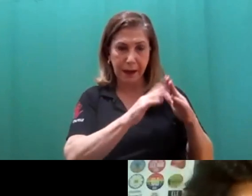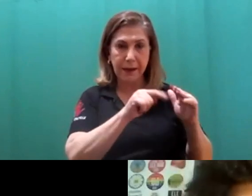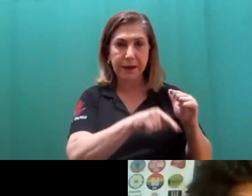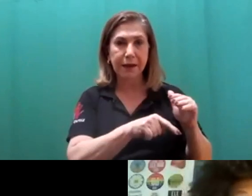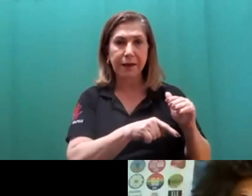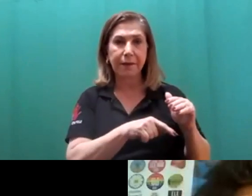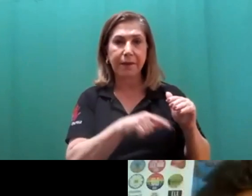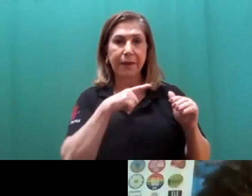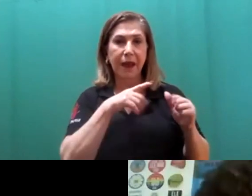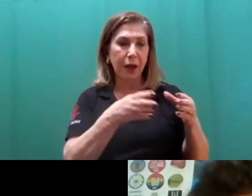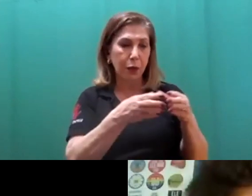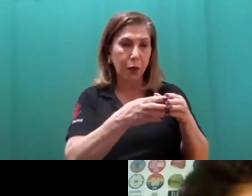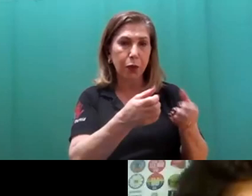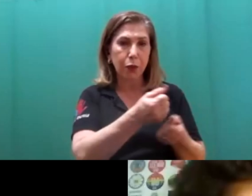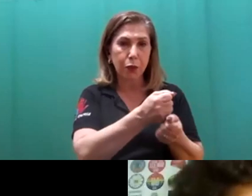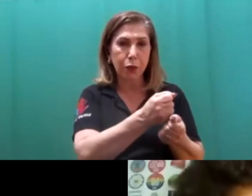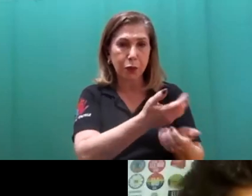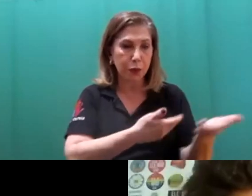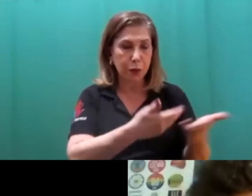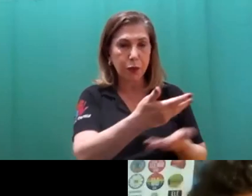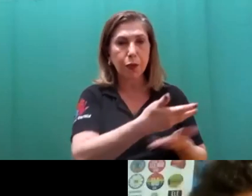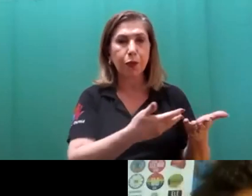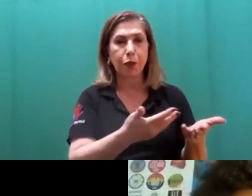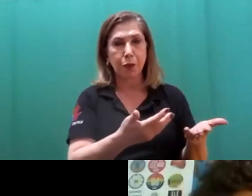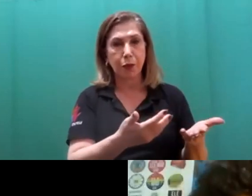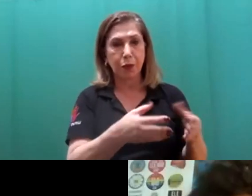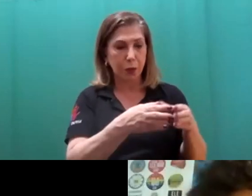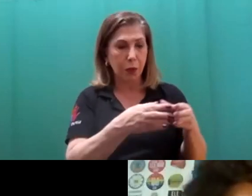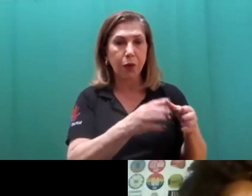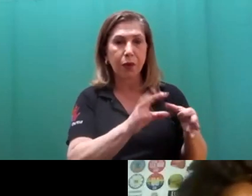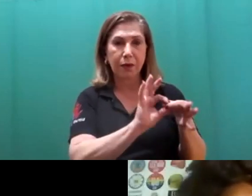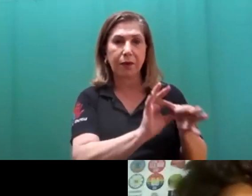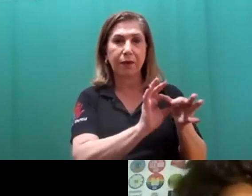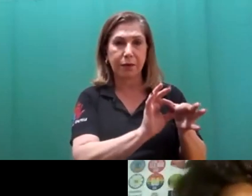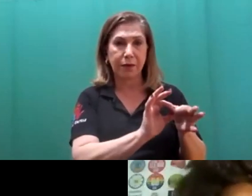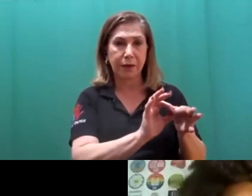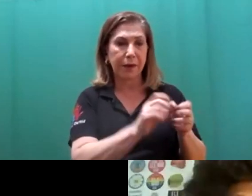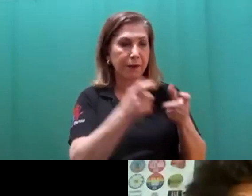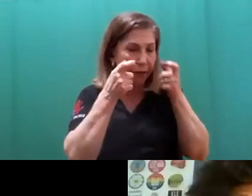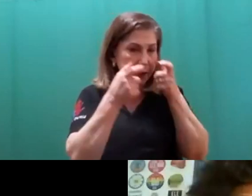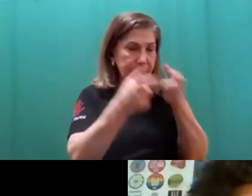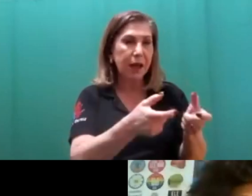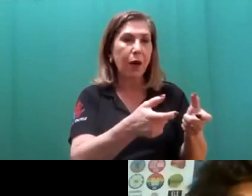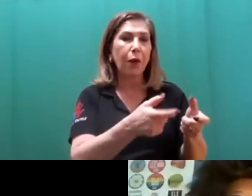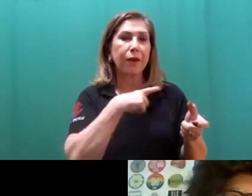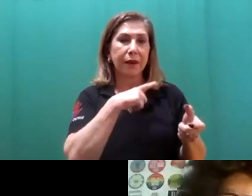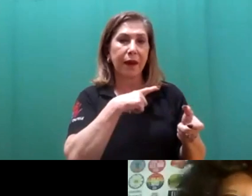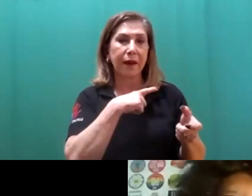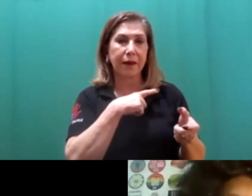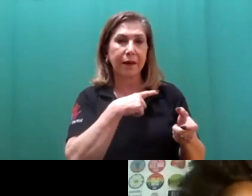de coletividade na hora de se organizar, né? Tem uma perspectiva não